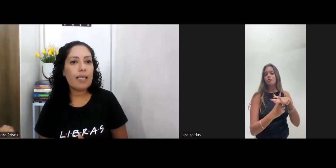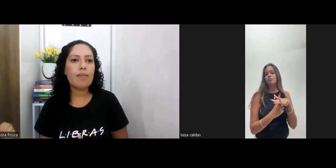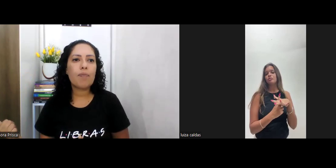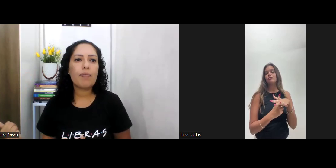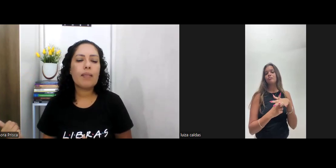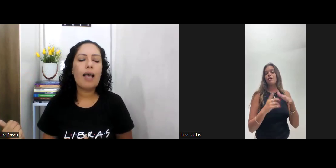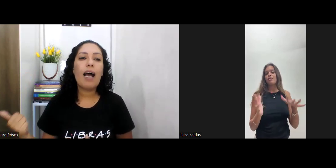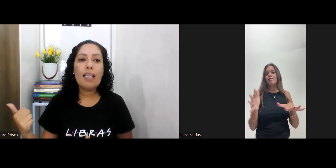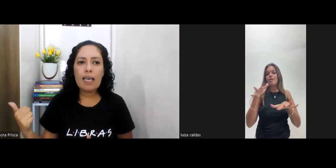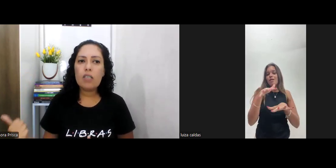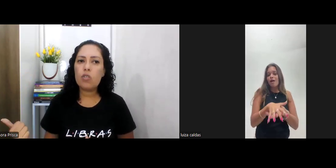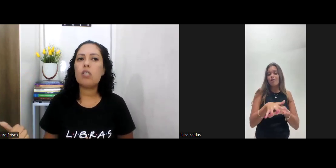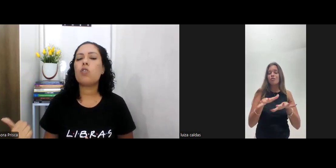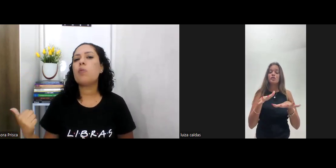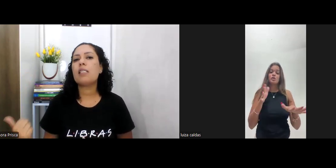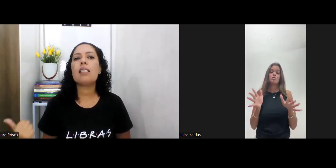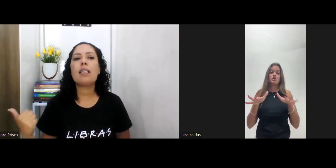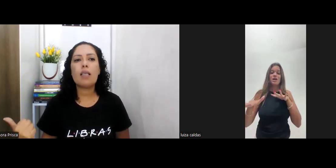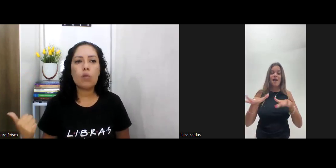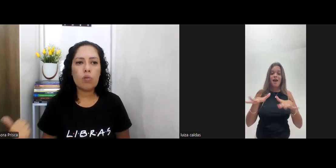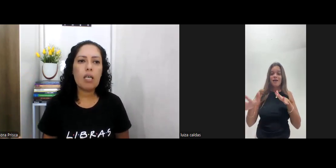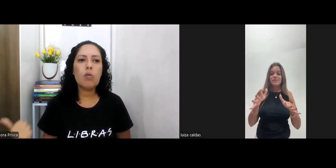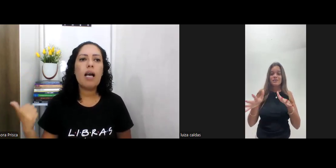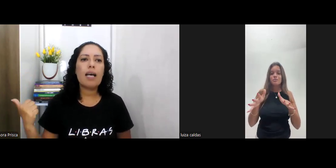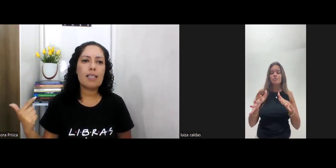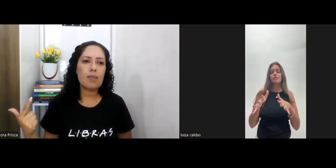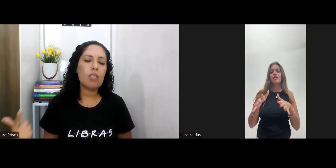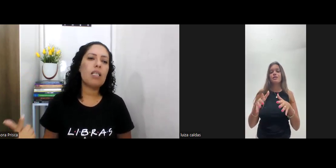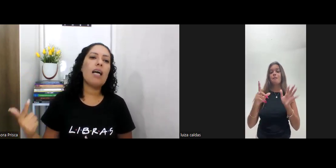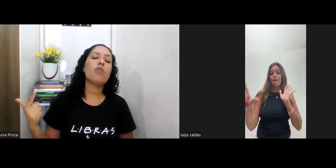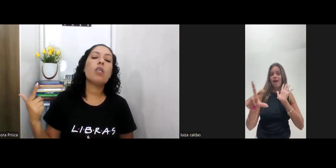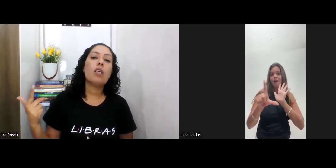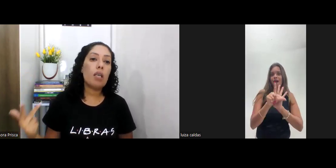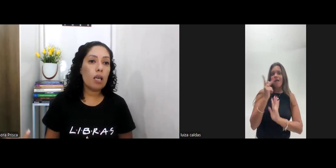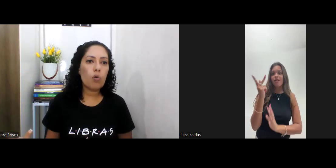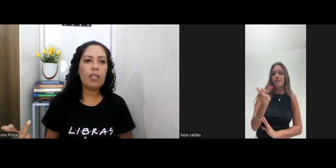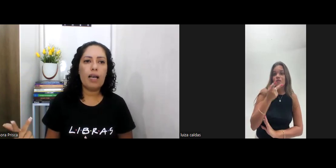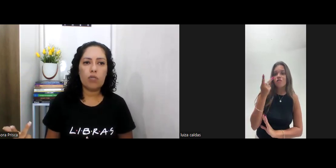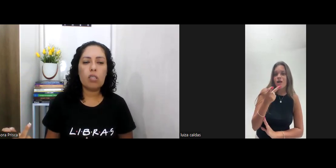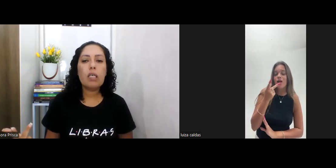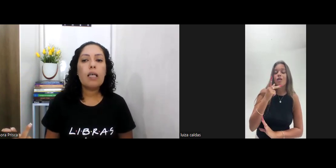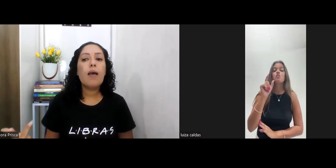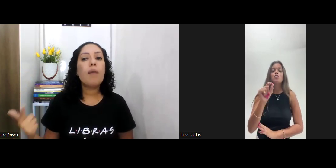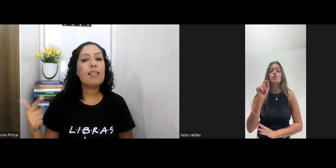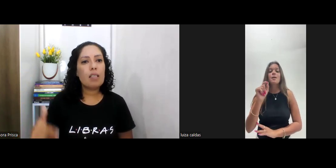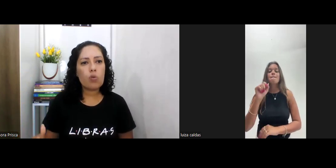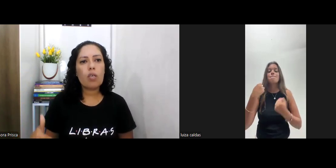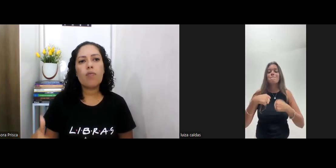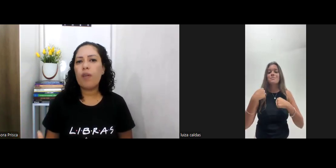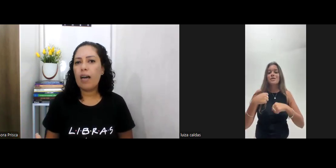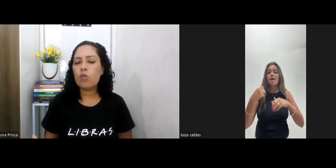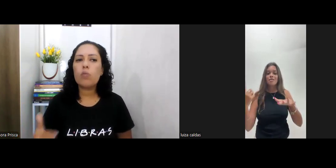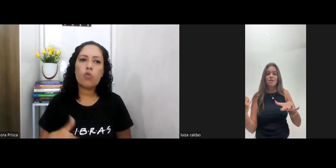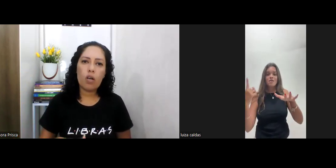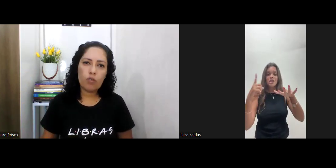existe na lei. A lei diz que precisa ter inclusão, acessibilidade e equidade. Mas isso